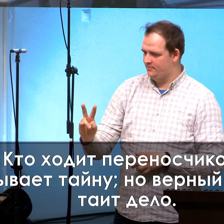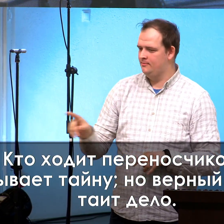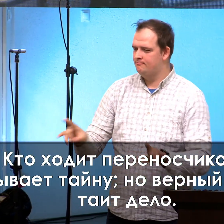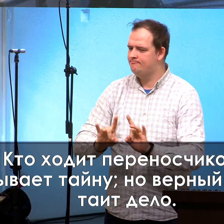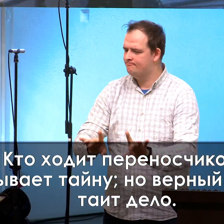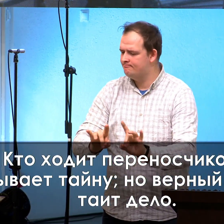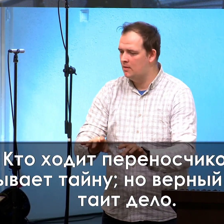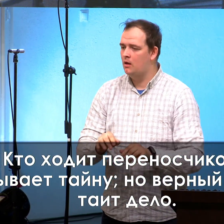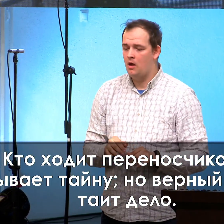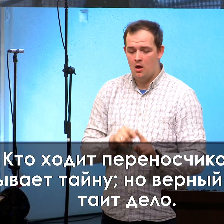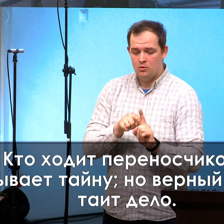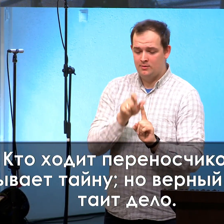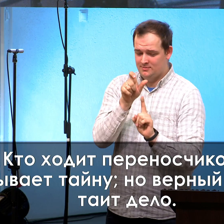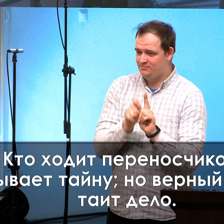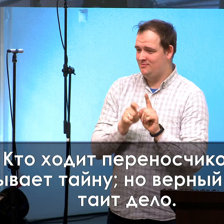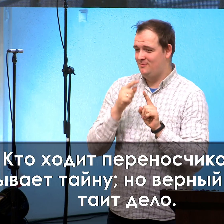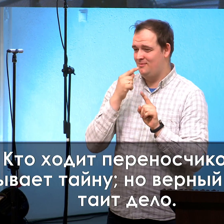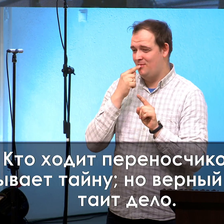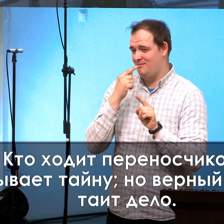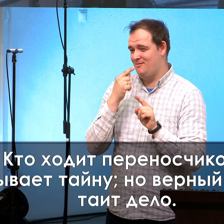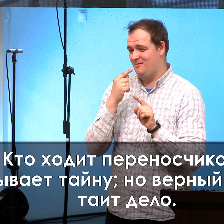Соломон объяснял это, что человек, который